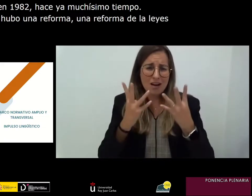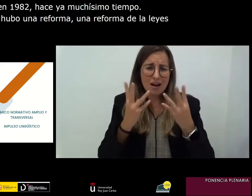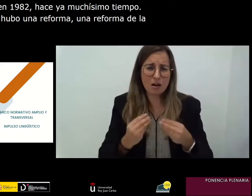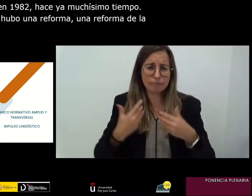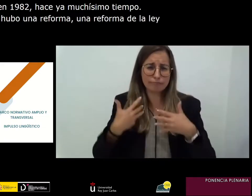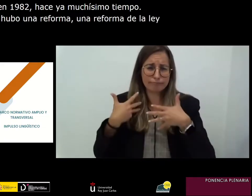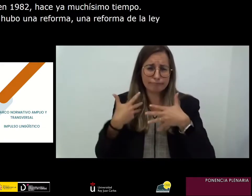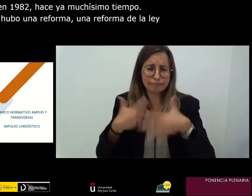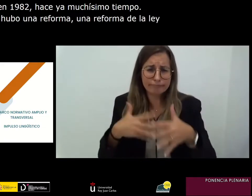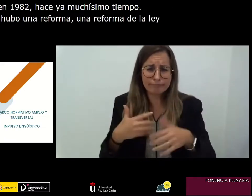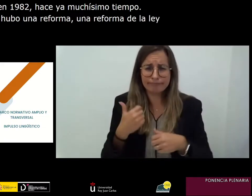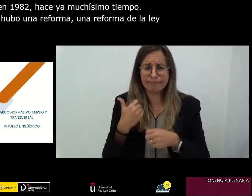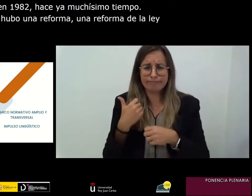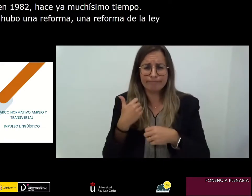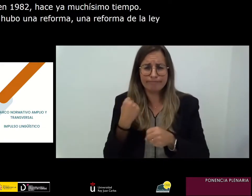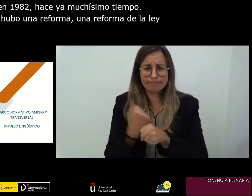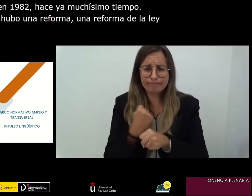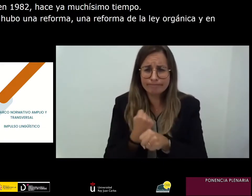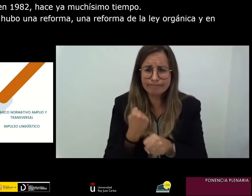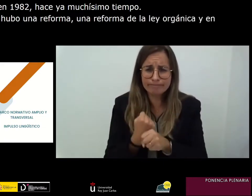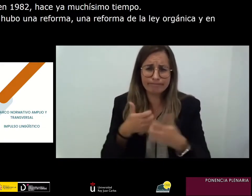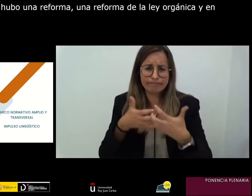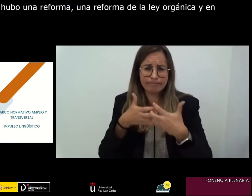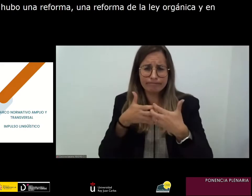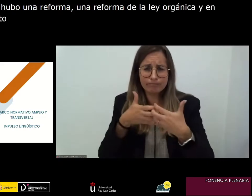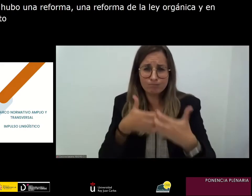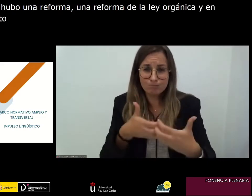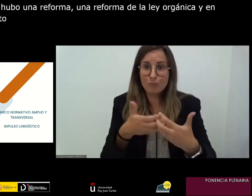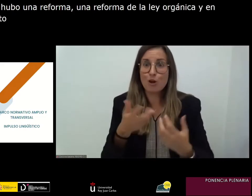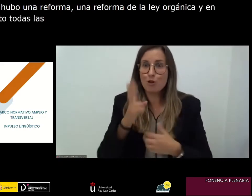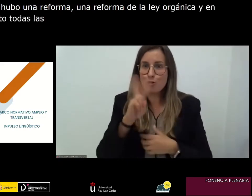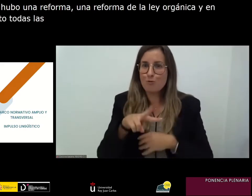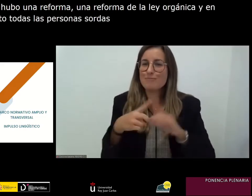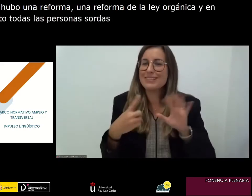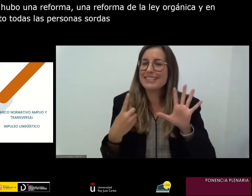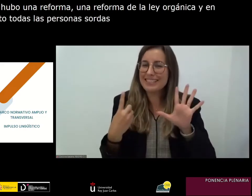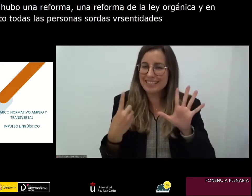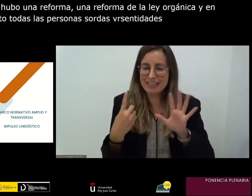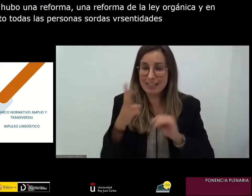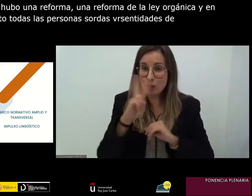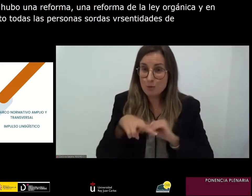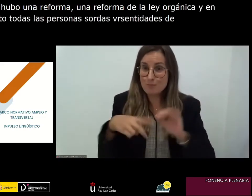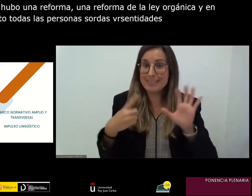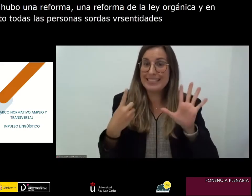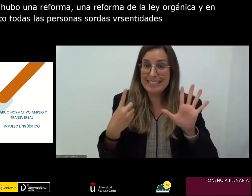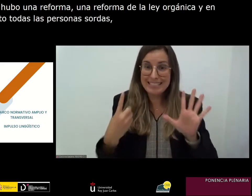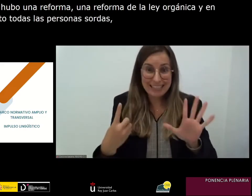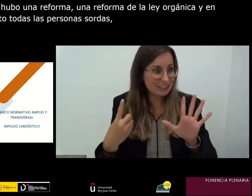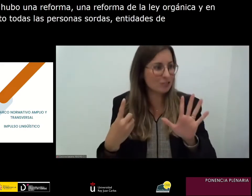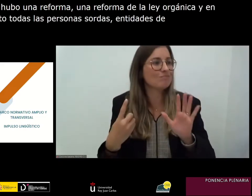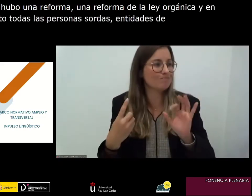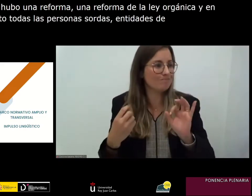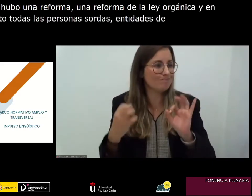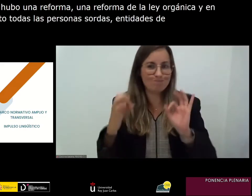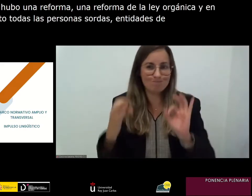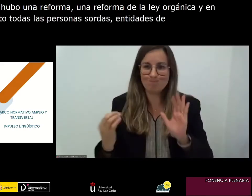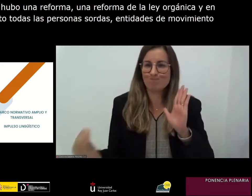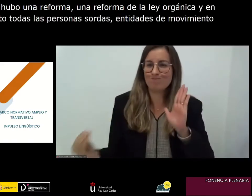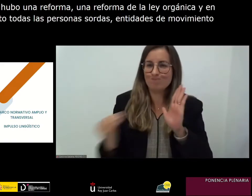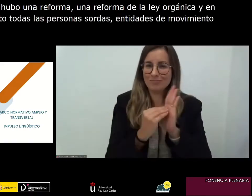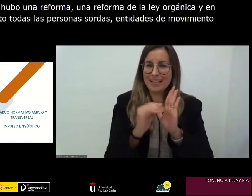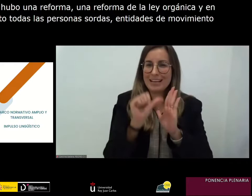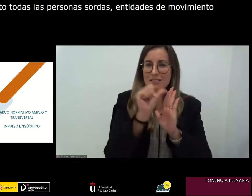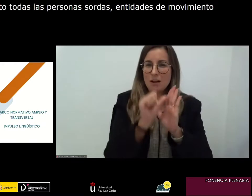Comunidad Valenciana, todas las personas sordas, las entidades del movimiento asociativo, trabajamos y luchamos para que en